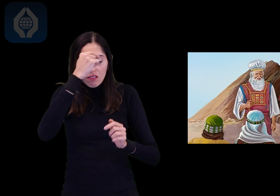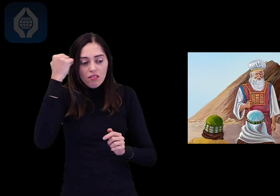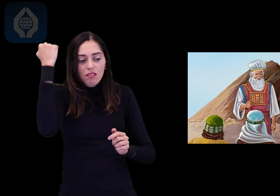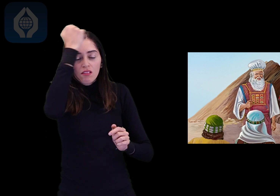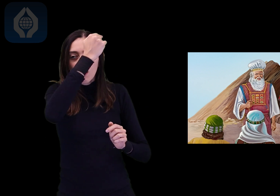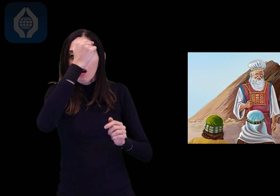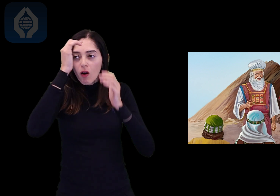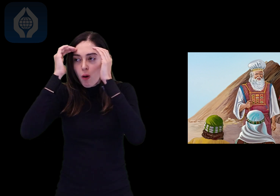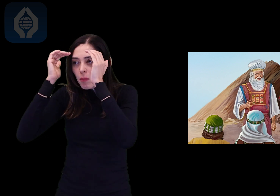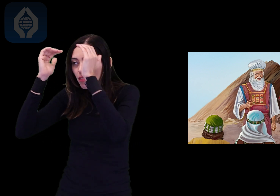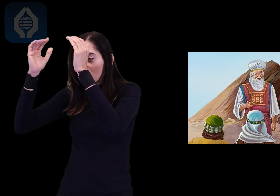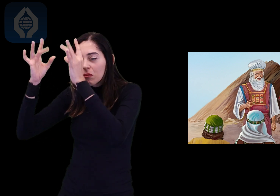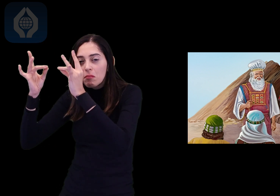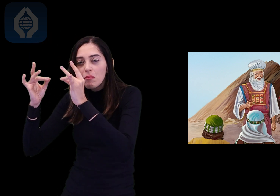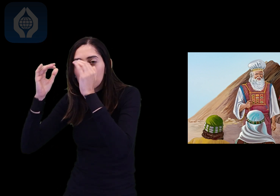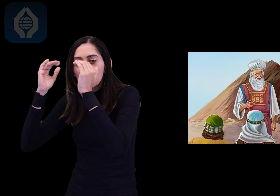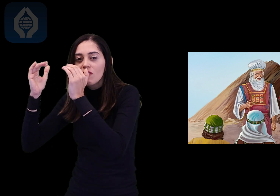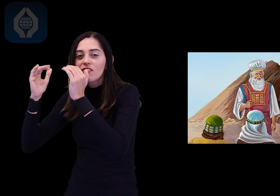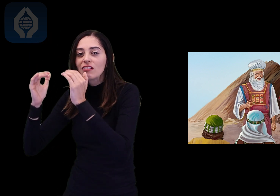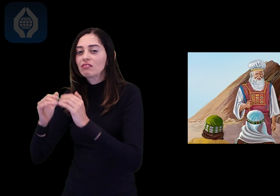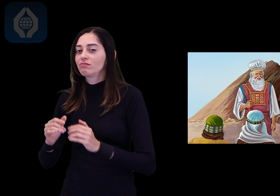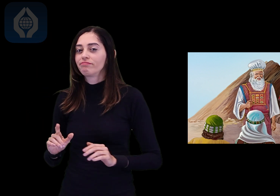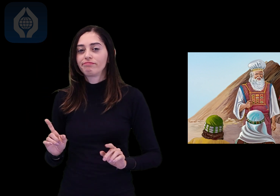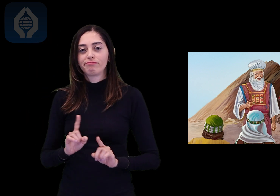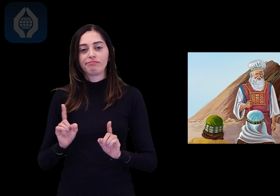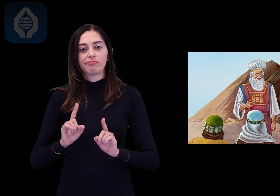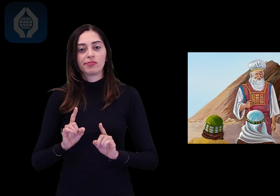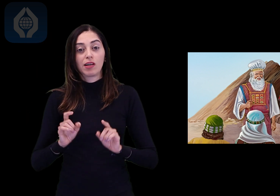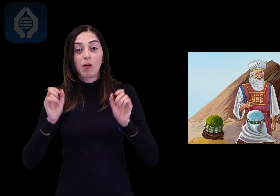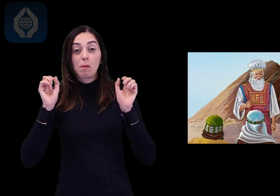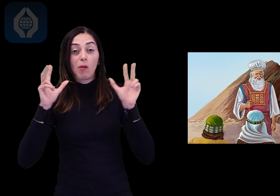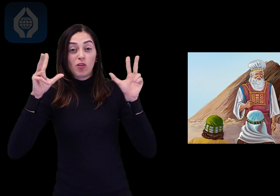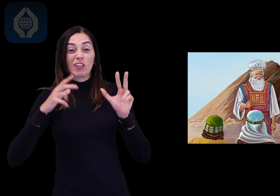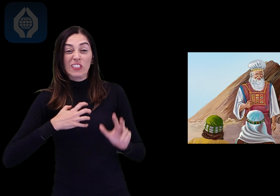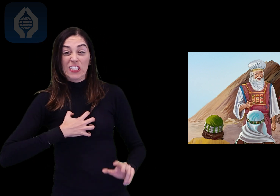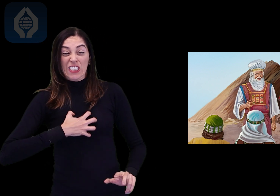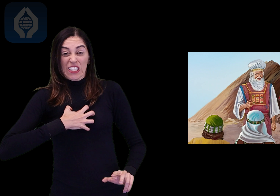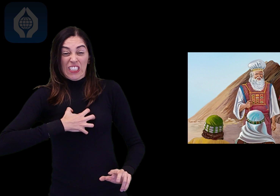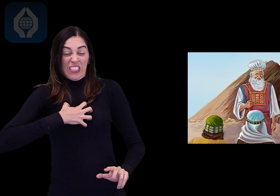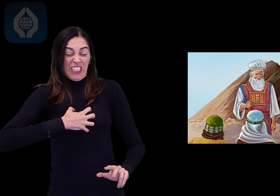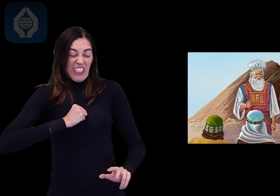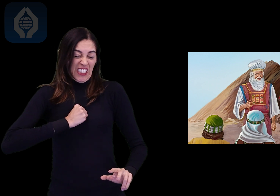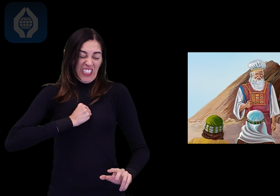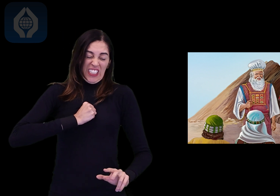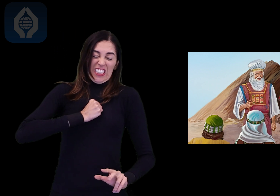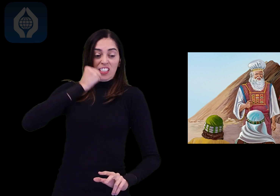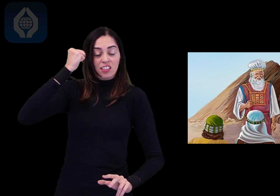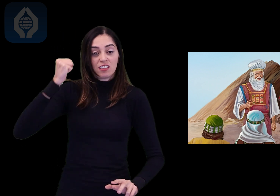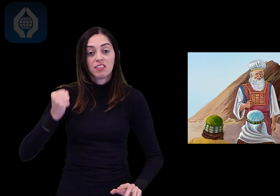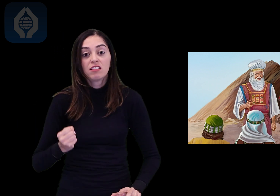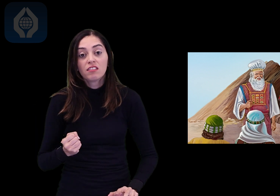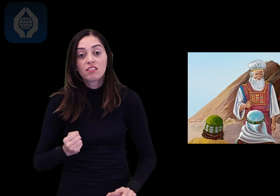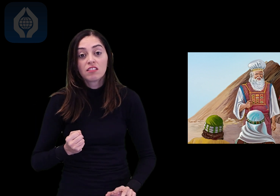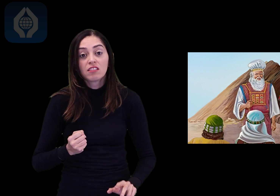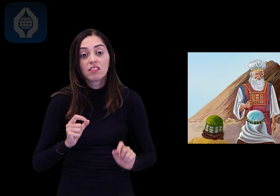Deus ao povo, através da obediência às instruções perfeitas de Deus, Moisés e Arão mostraram ao povo sua própria